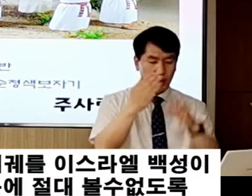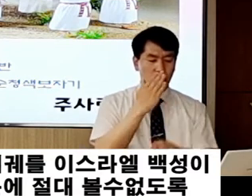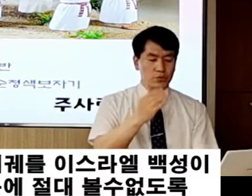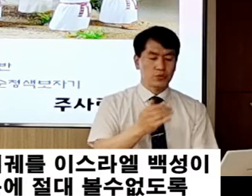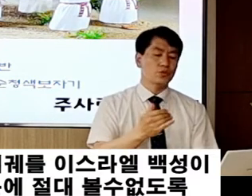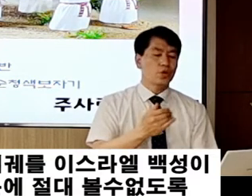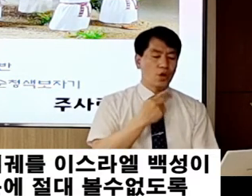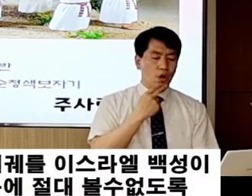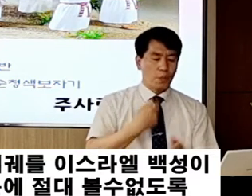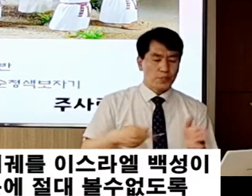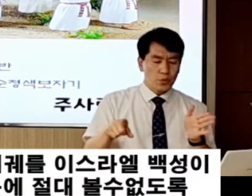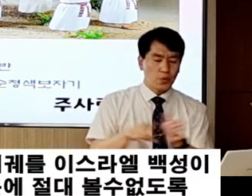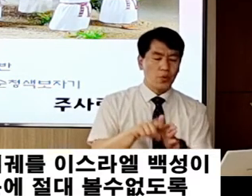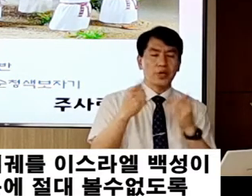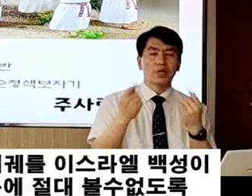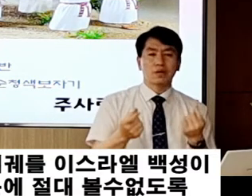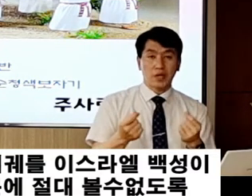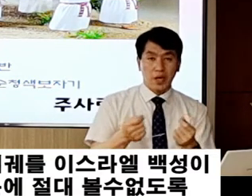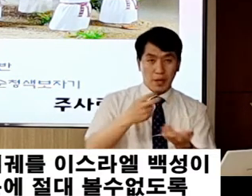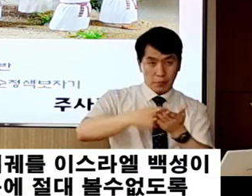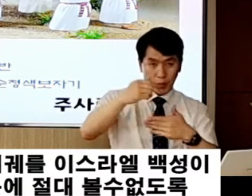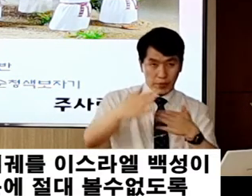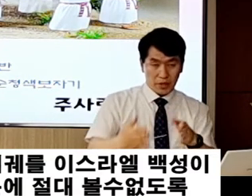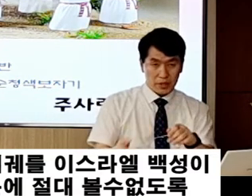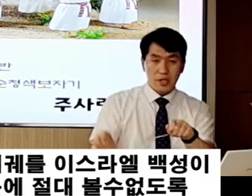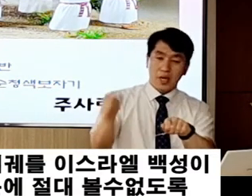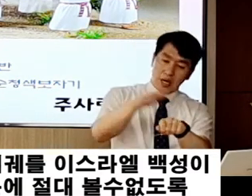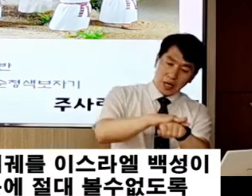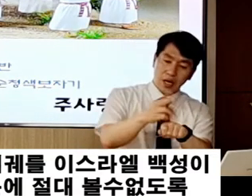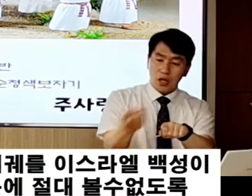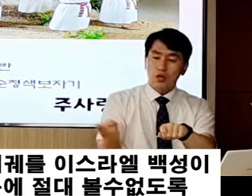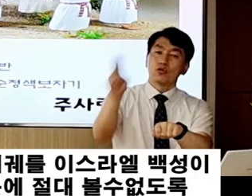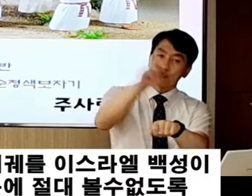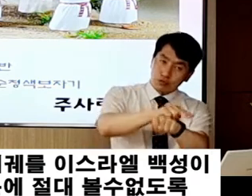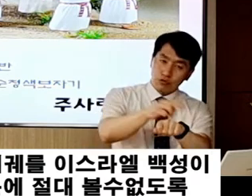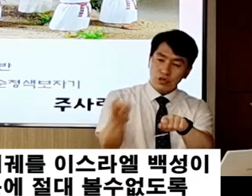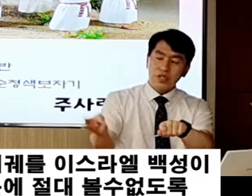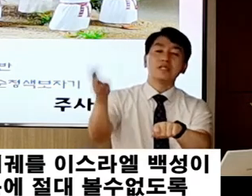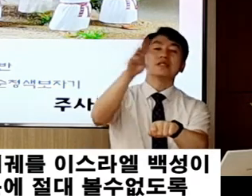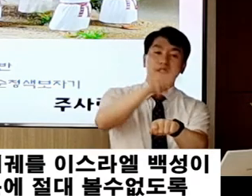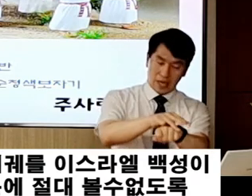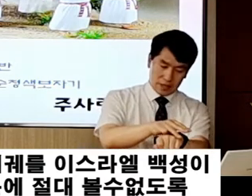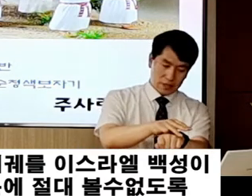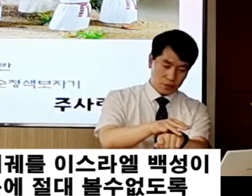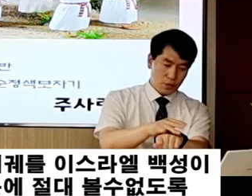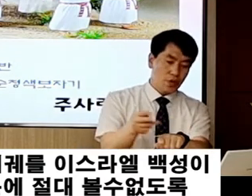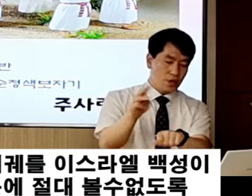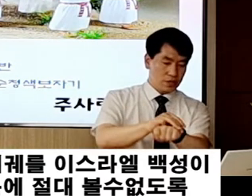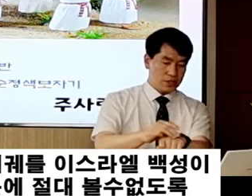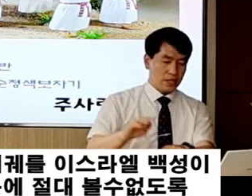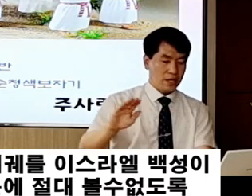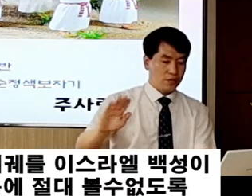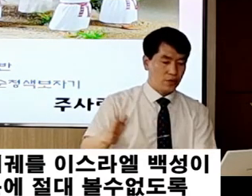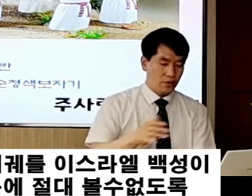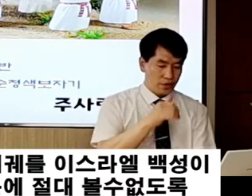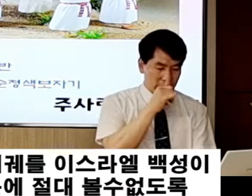볼 수 없도록 이렇게 법궤를 하나, 둘, 셋으로 싸게 되어